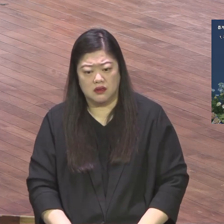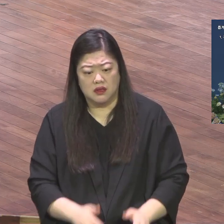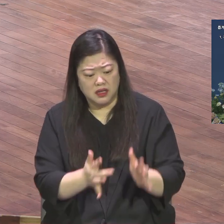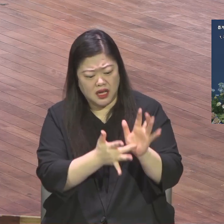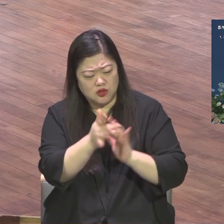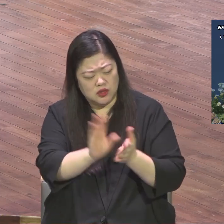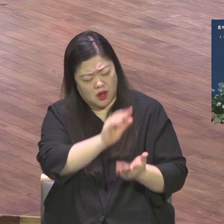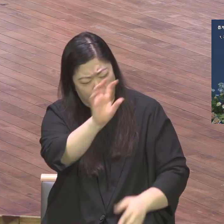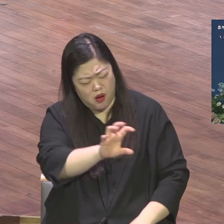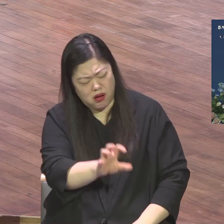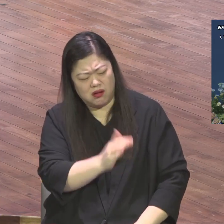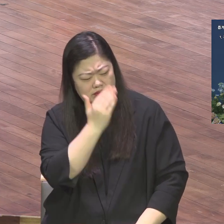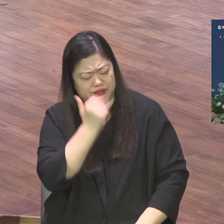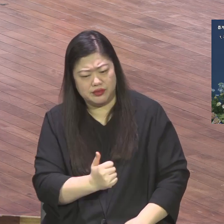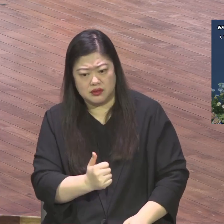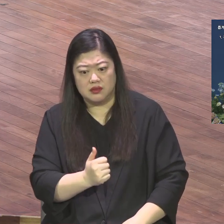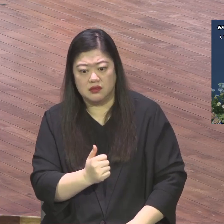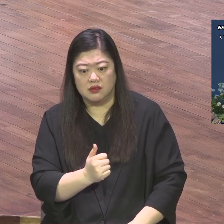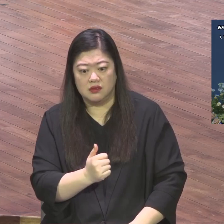그리스도 말만 하느냐.